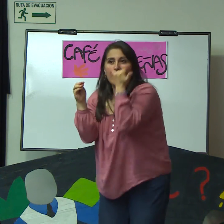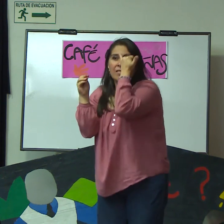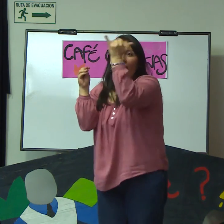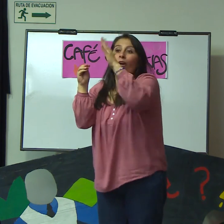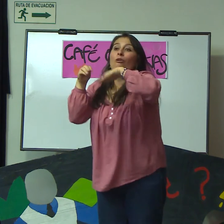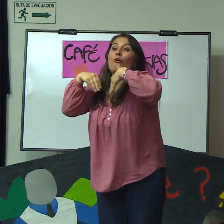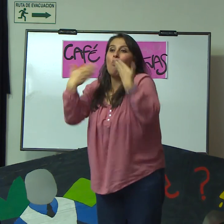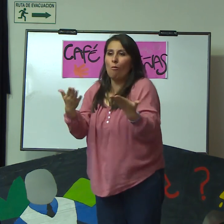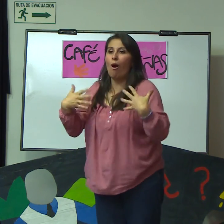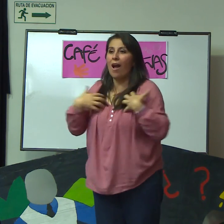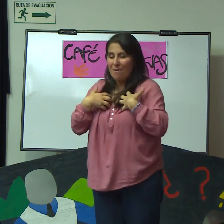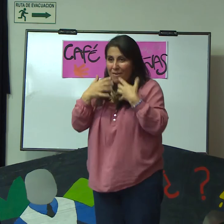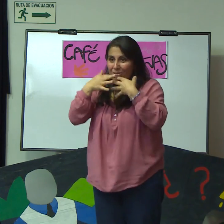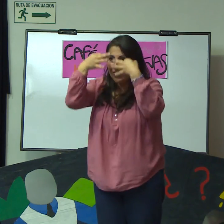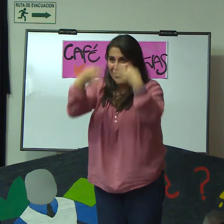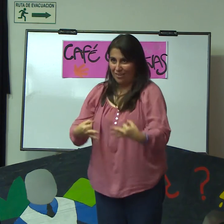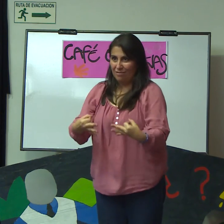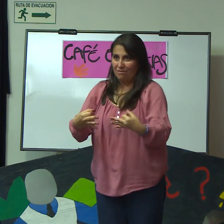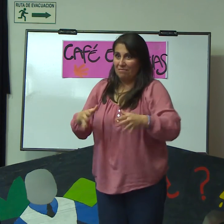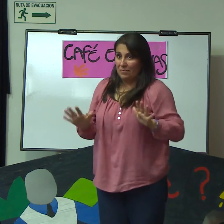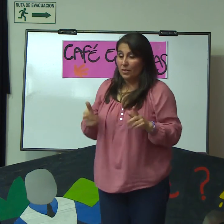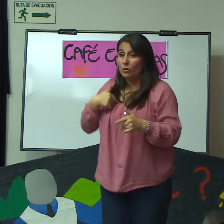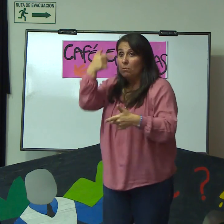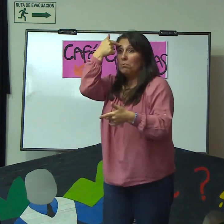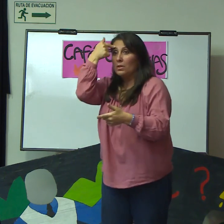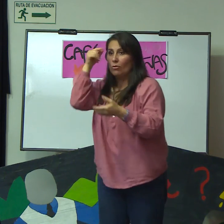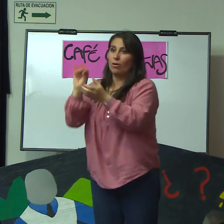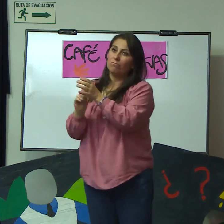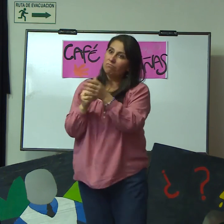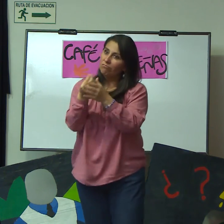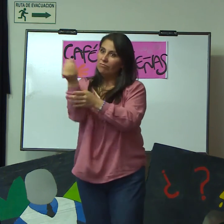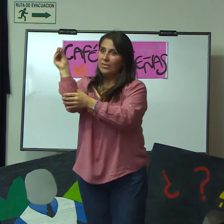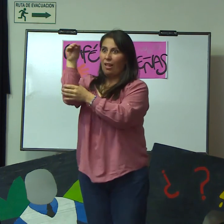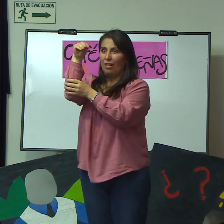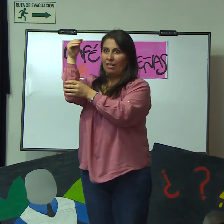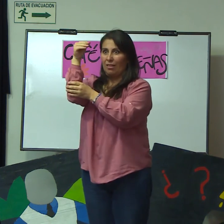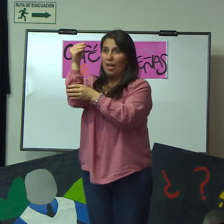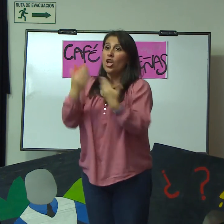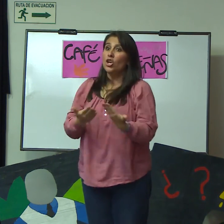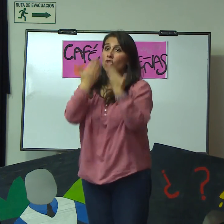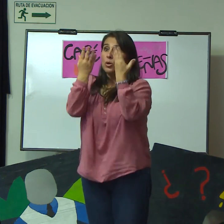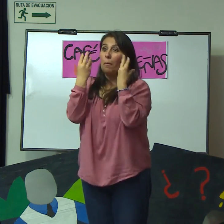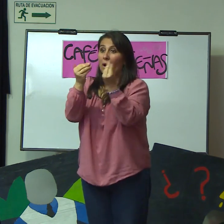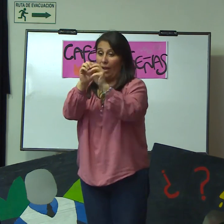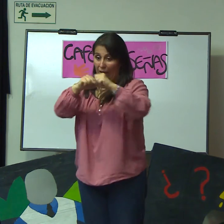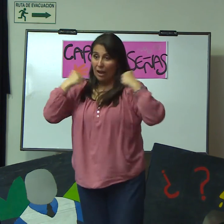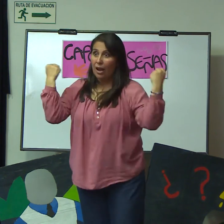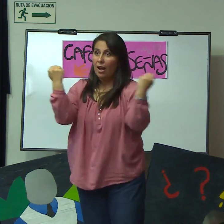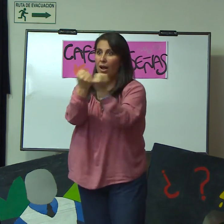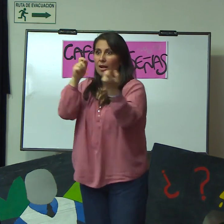son una forma de transformar el aula, de cambiar el aula, de cambiar